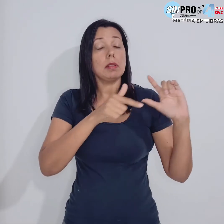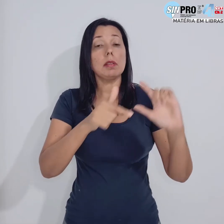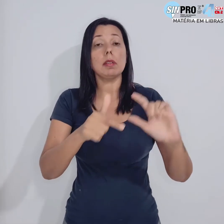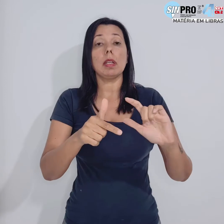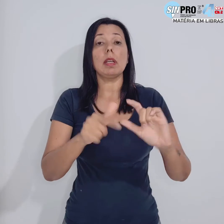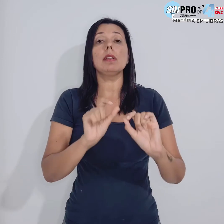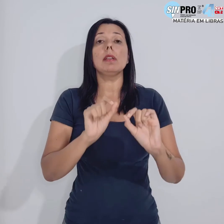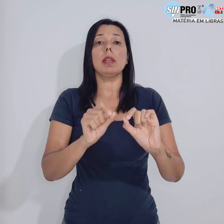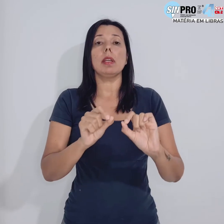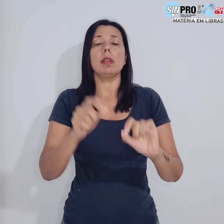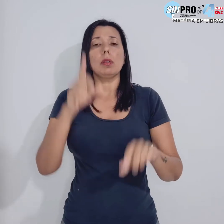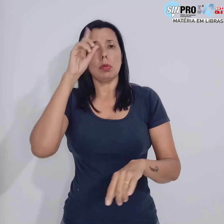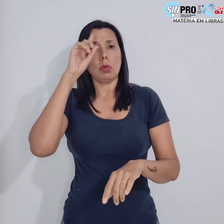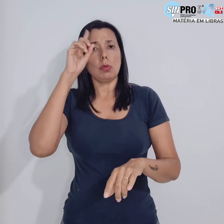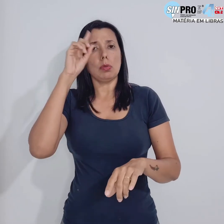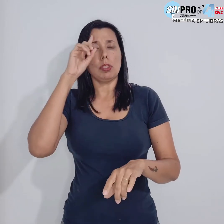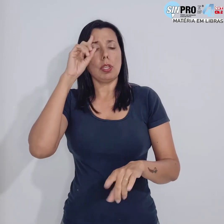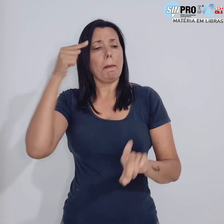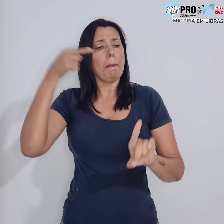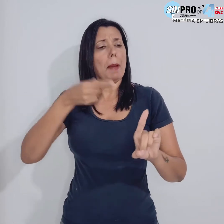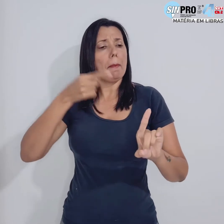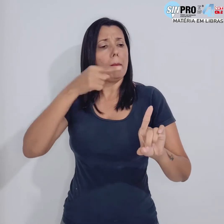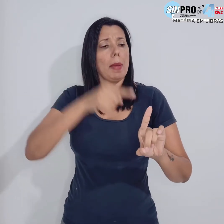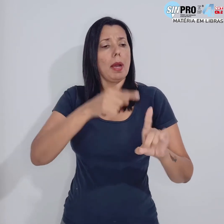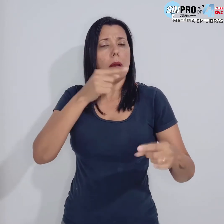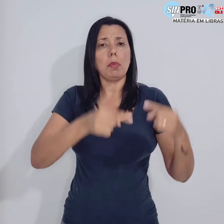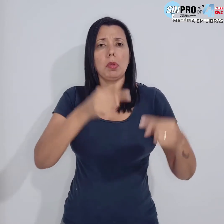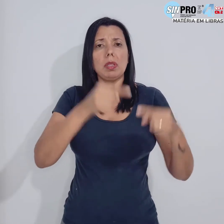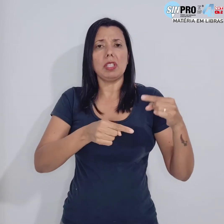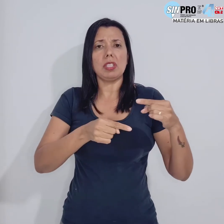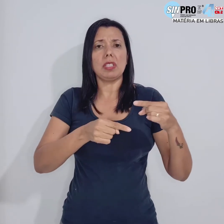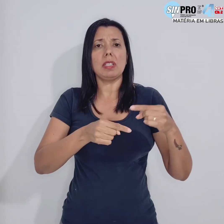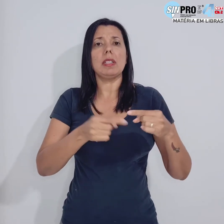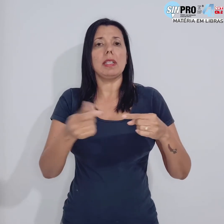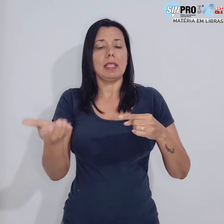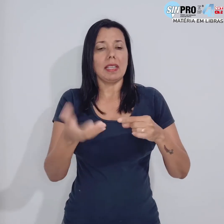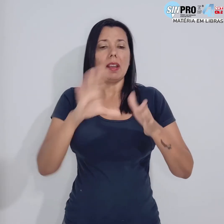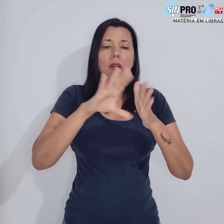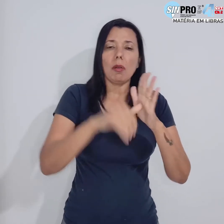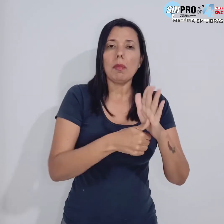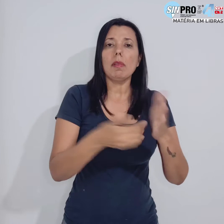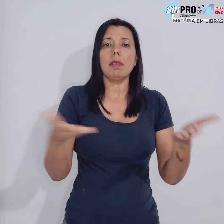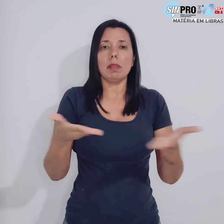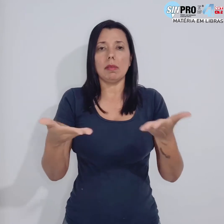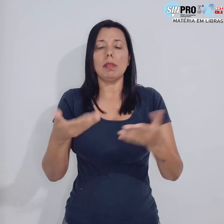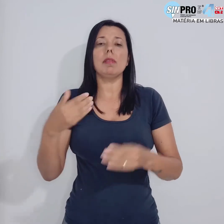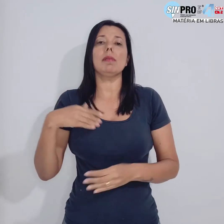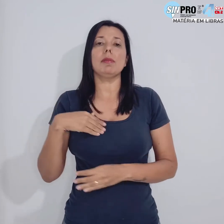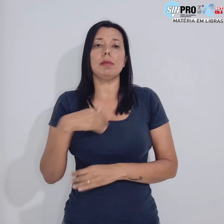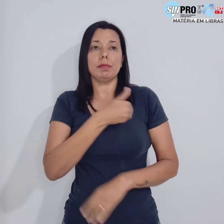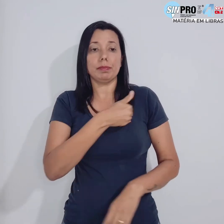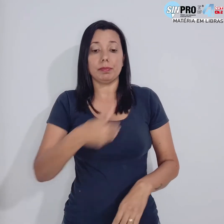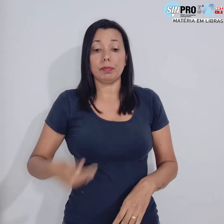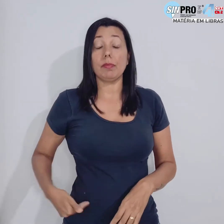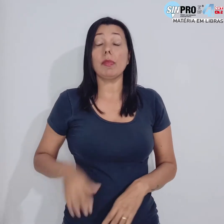tradicionais são atingidas diariamente pela política nefasta e criminosa do atual governo. Só